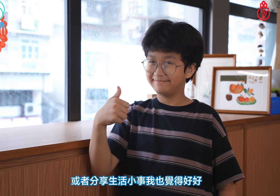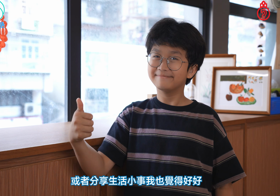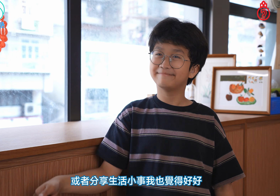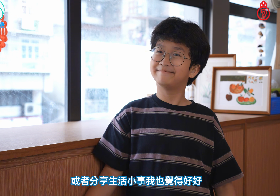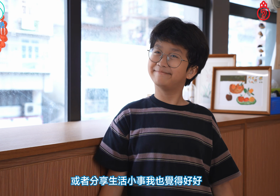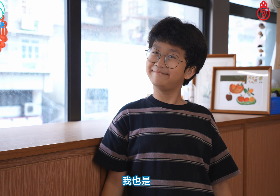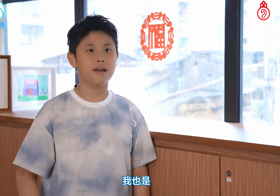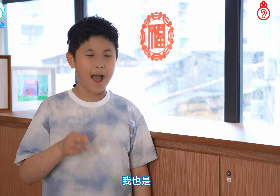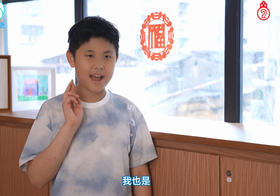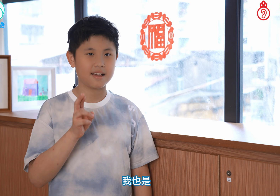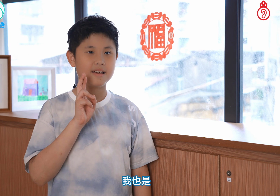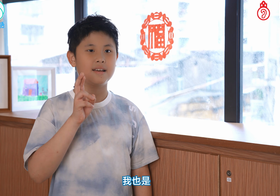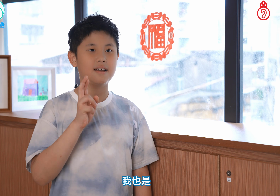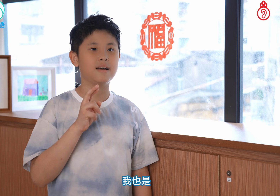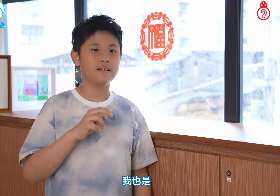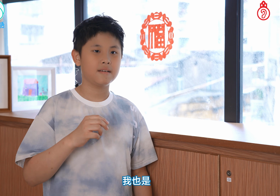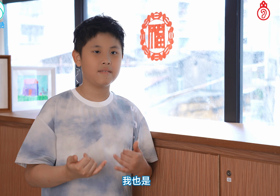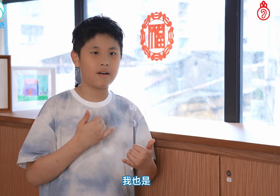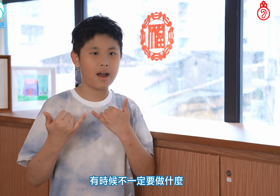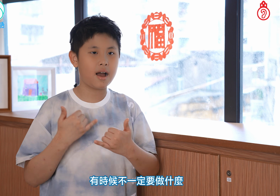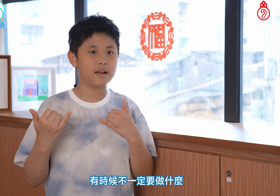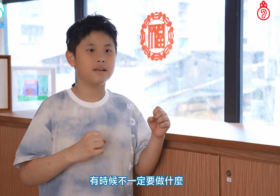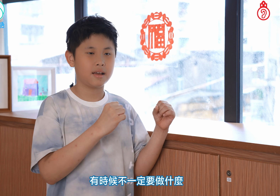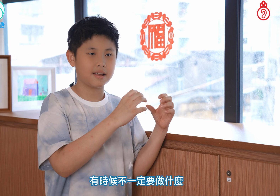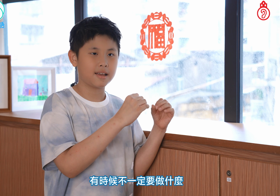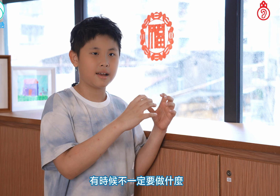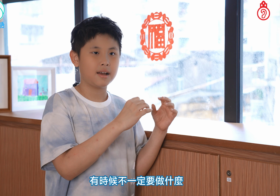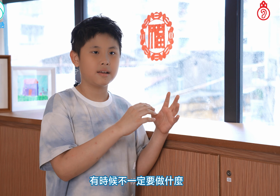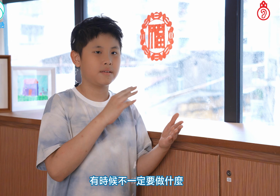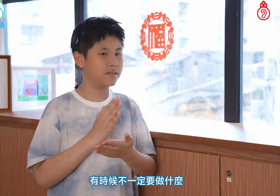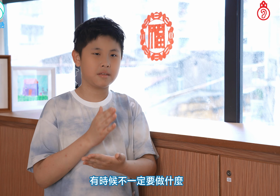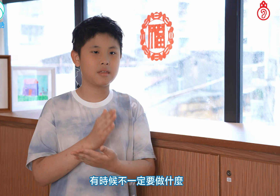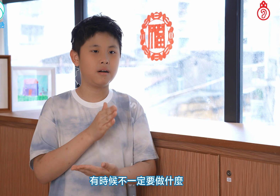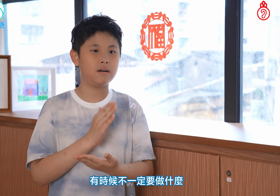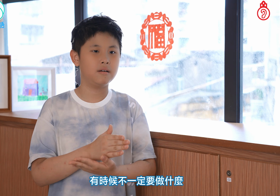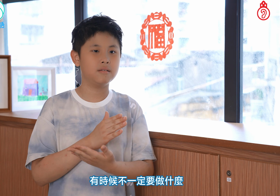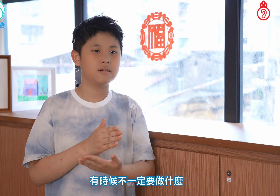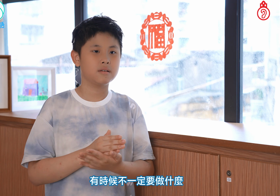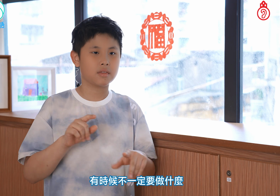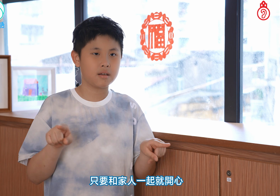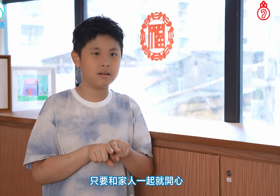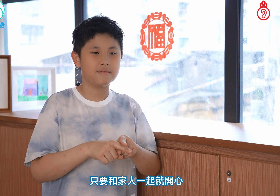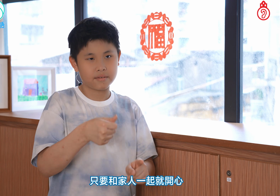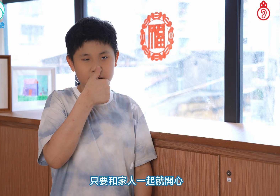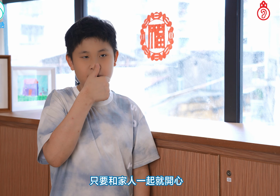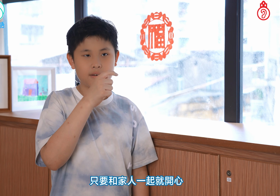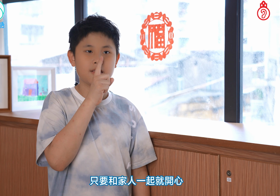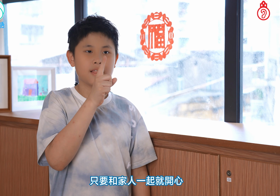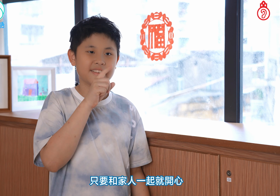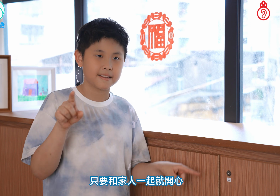啊！ 我都係啊，有時都唔一定要做啲咩嘅，只要同屋企人一齊